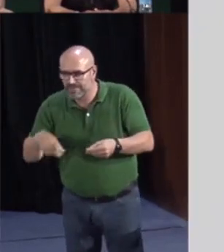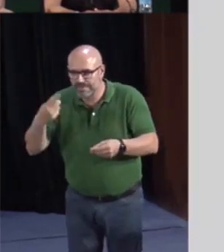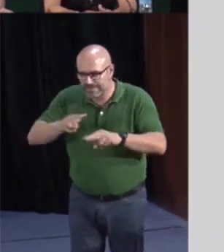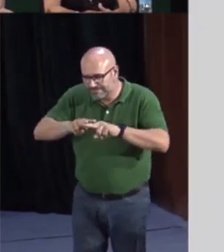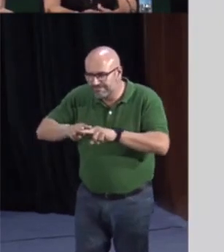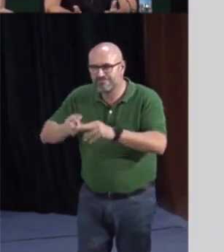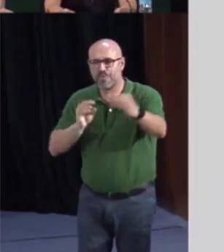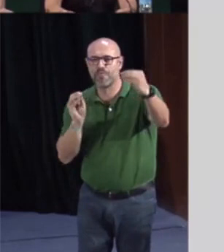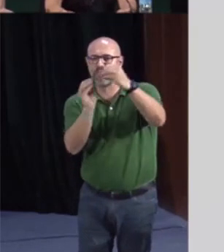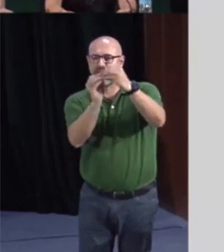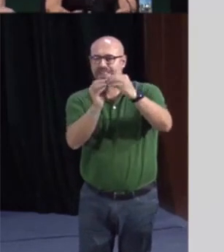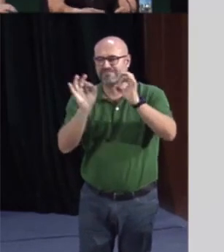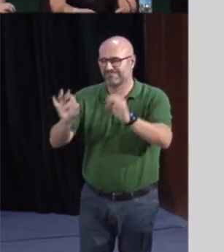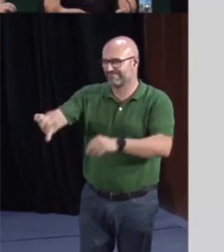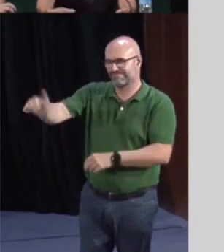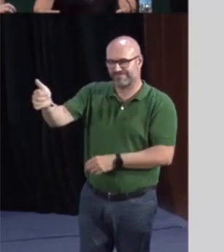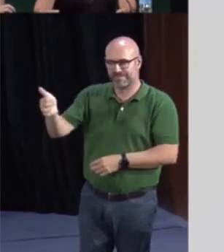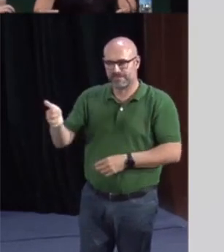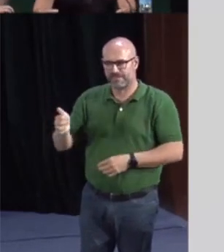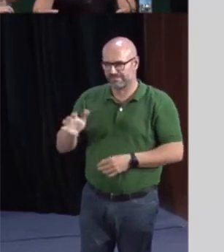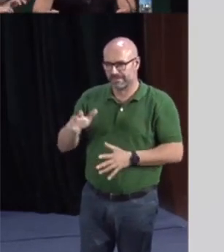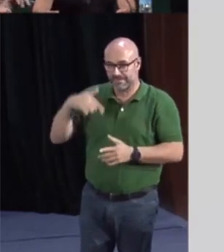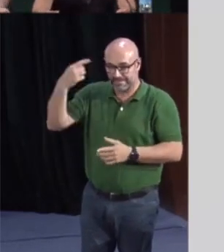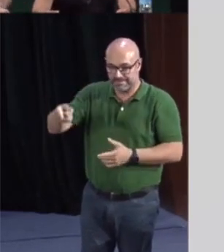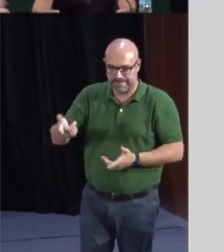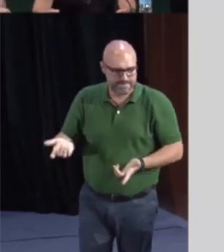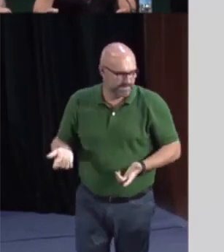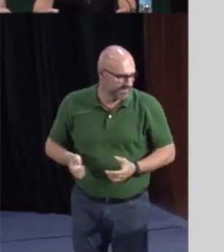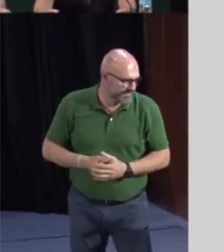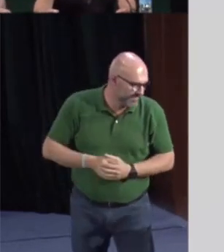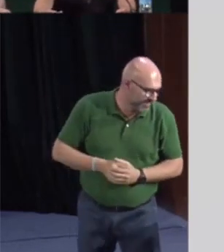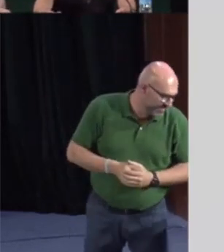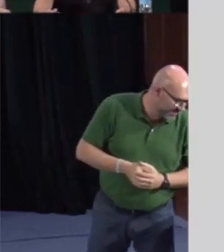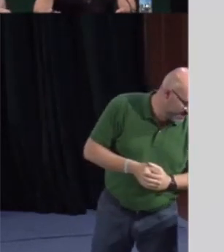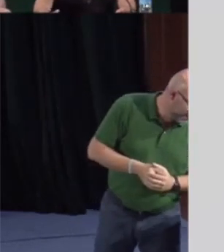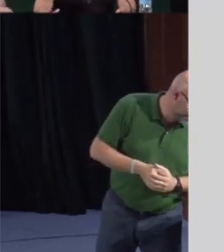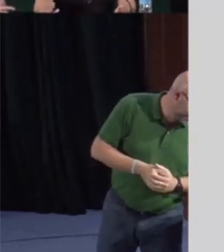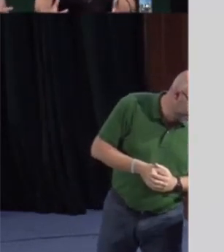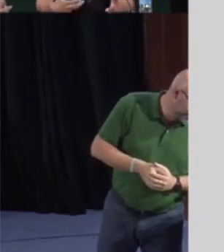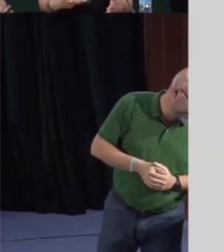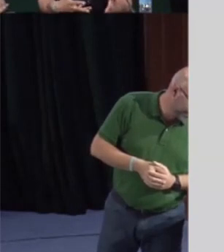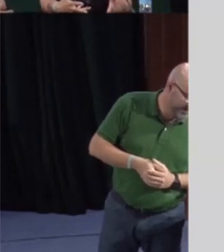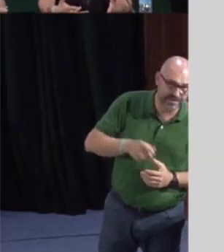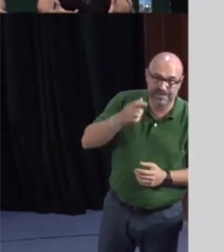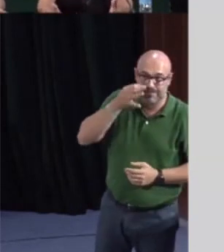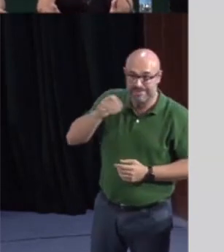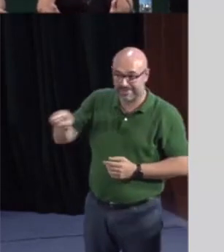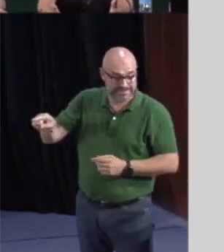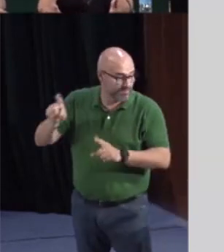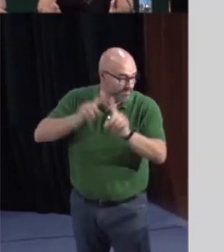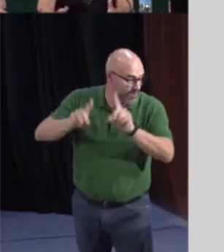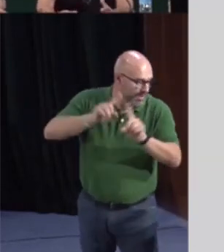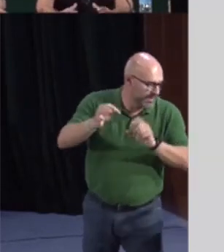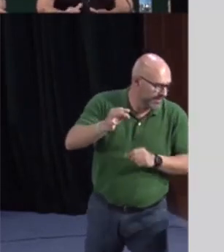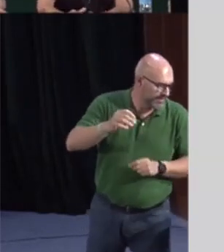Estas son algunas de las preguntas que el alumnado tenía que contestar, pero bien, en una lengua que era su lengua materna, no era la lengua a través de la que se le habían formulado